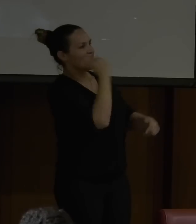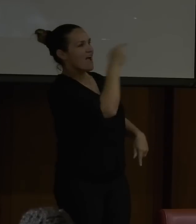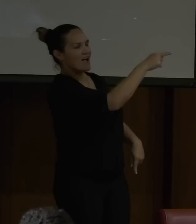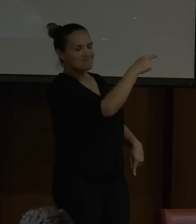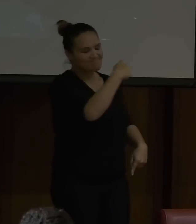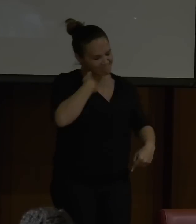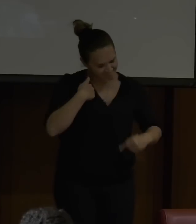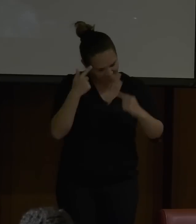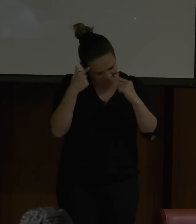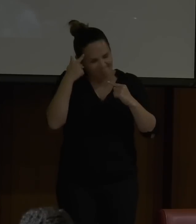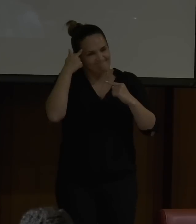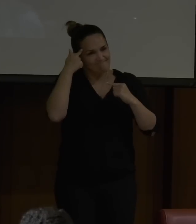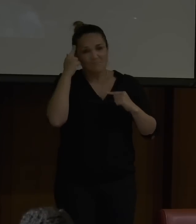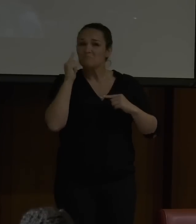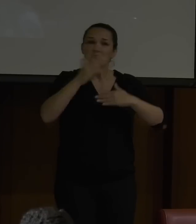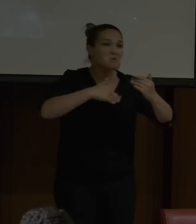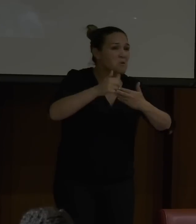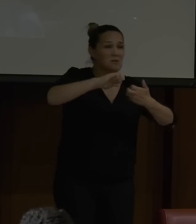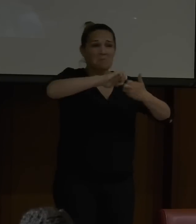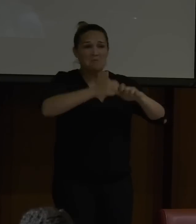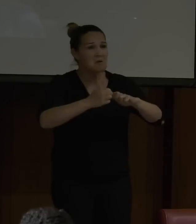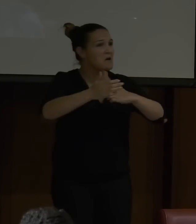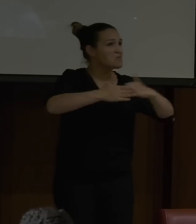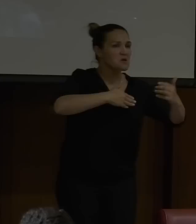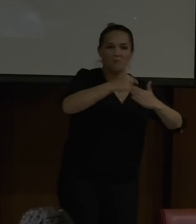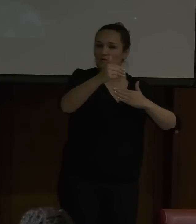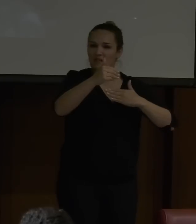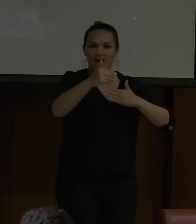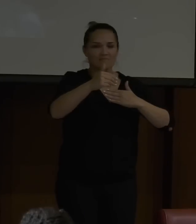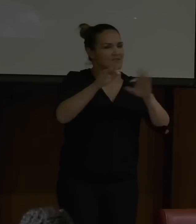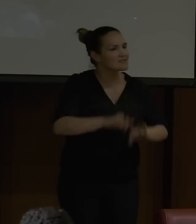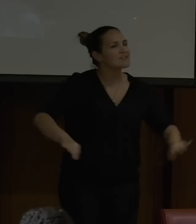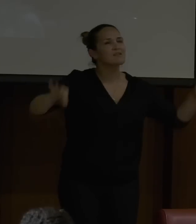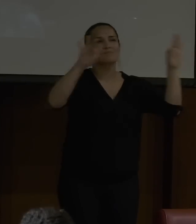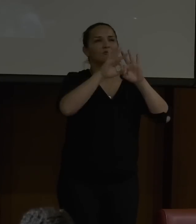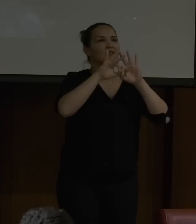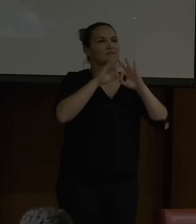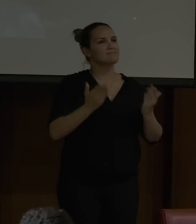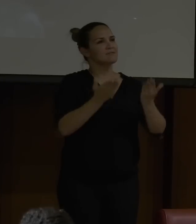convencerse a sí mismo que por más espinoso que sea el camino, siempre hay alguien que nos ayuda a levantarnos. Dios no me deje.